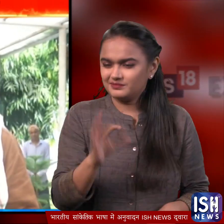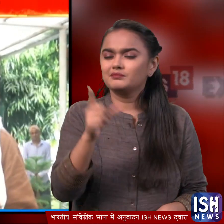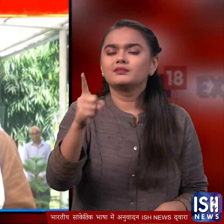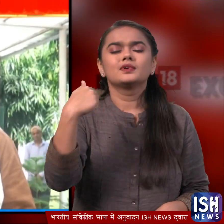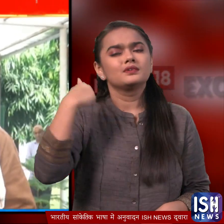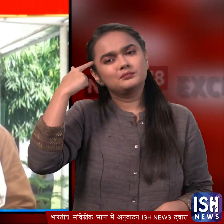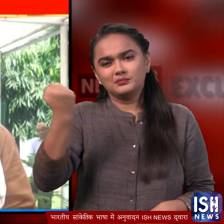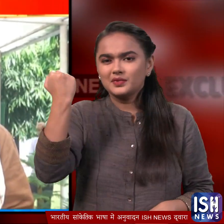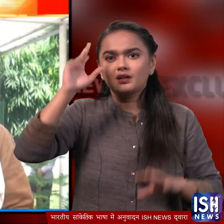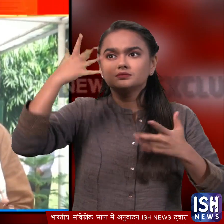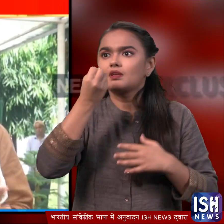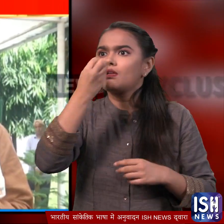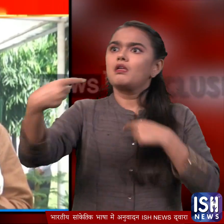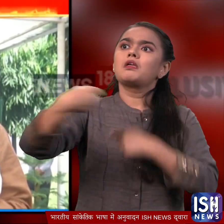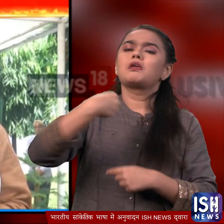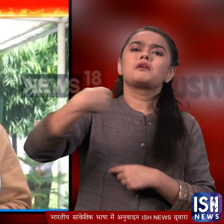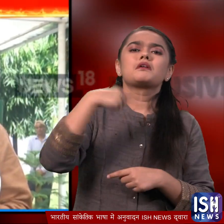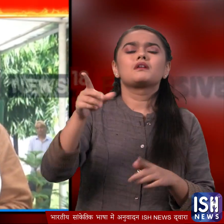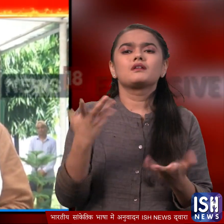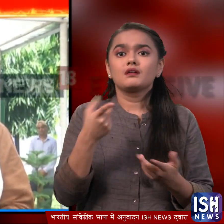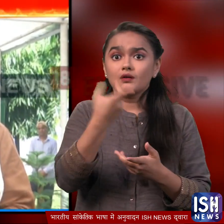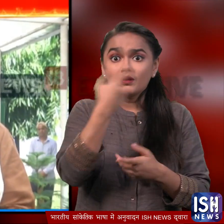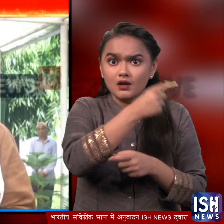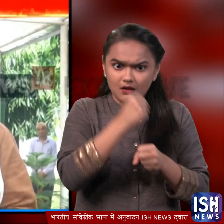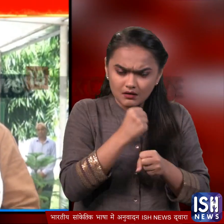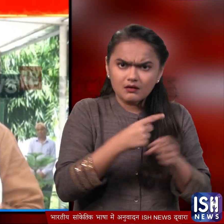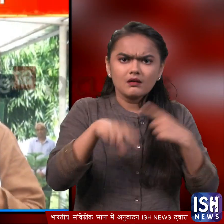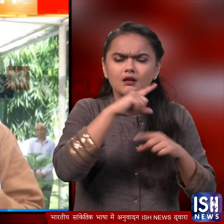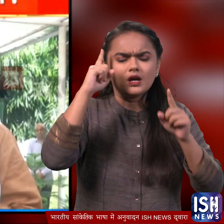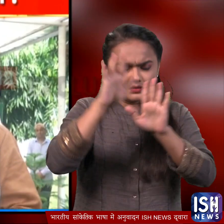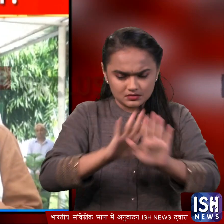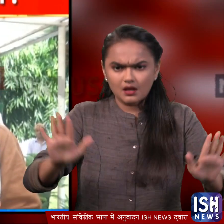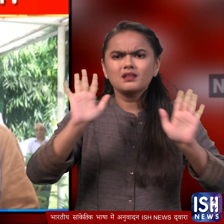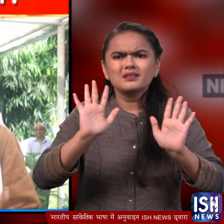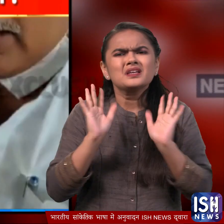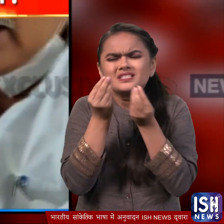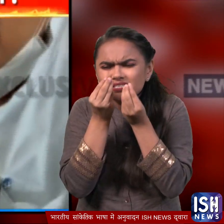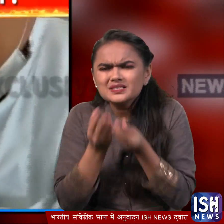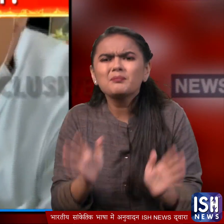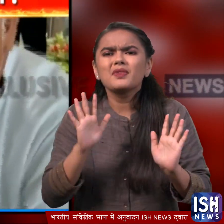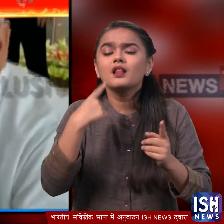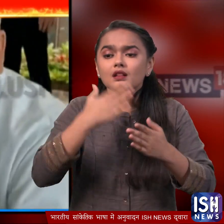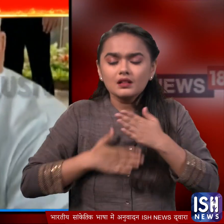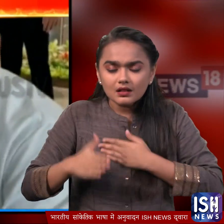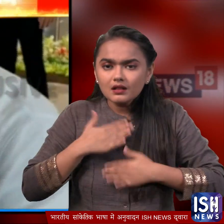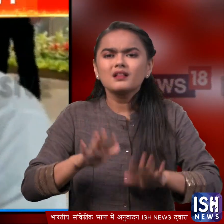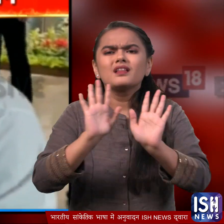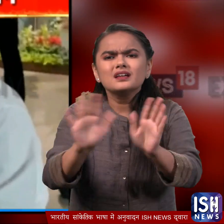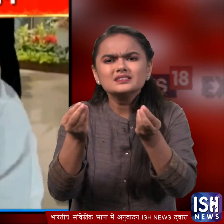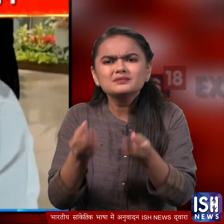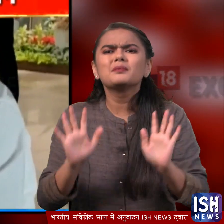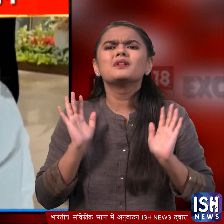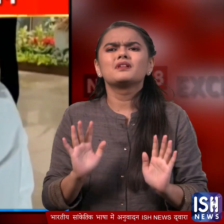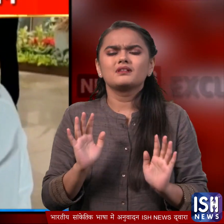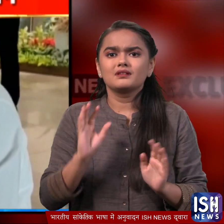कोशिश कर रहे हैं उनको वहां पे सरकार कानून व्यवस्था बनाए रखने के लिए सिर्फ रोक रही है, बस। इस सियासी घमासान के बीच छत्तीसगढ़